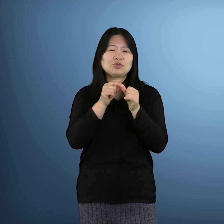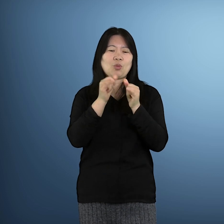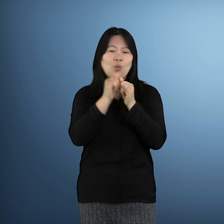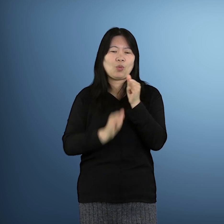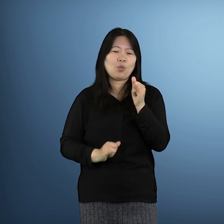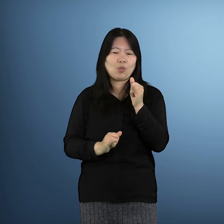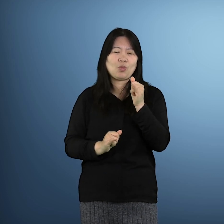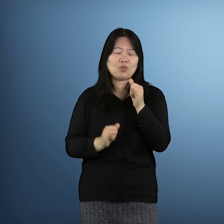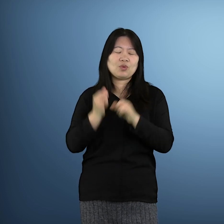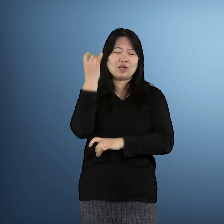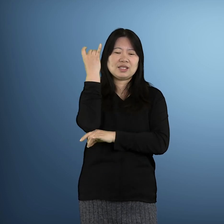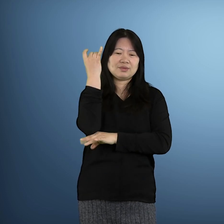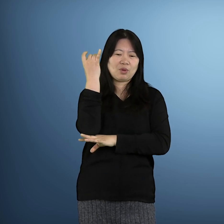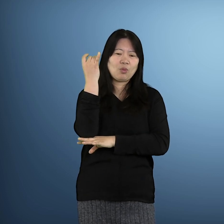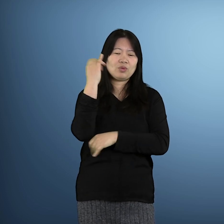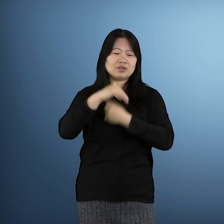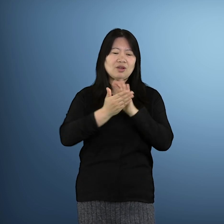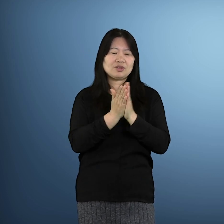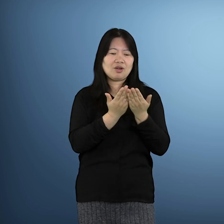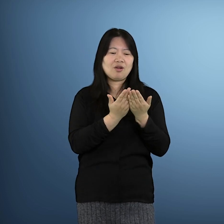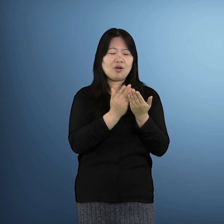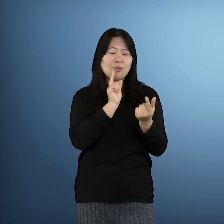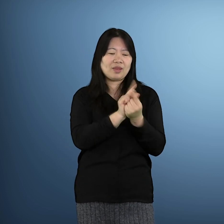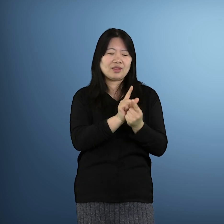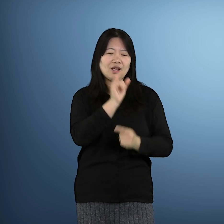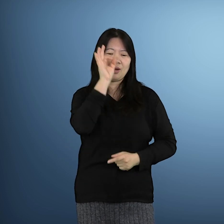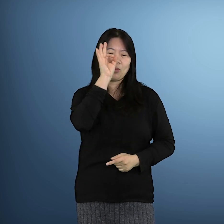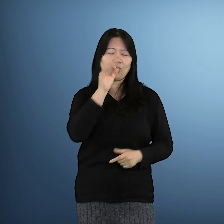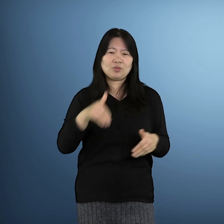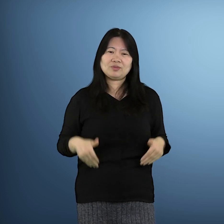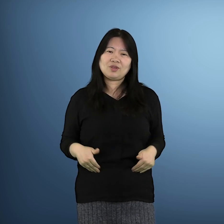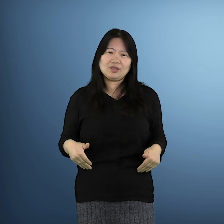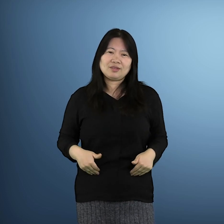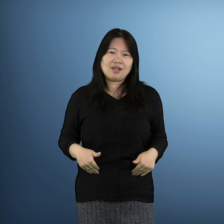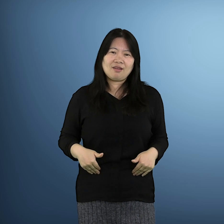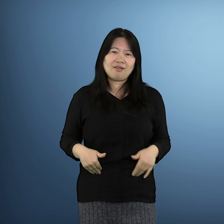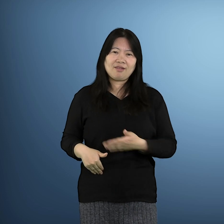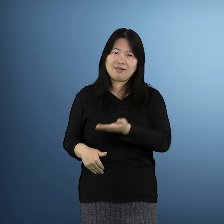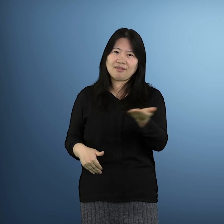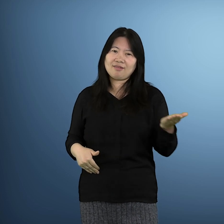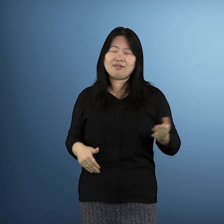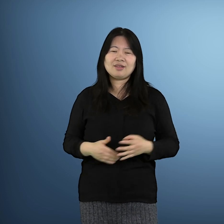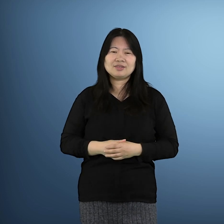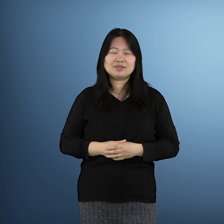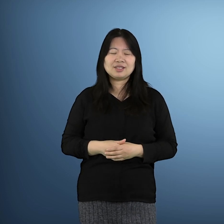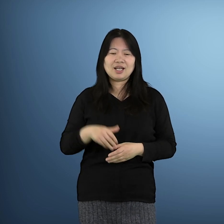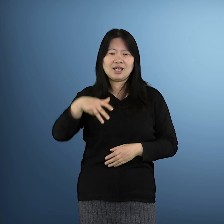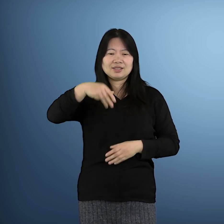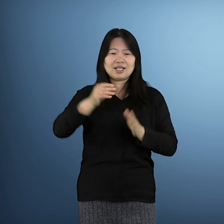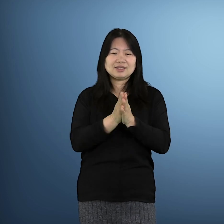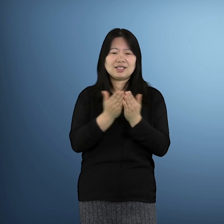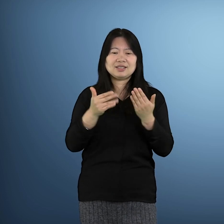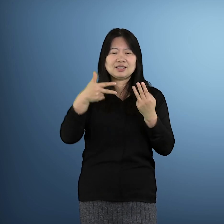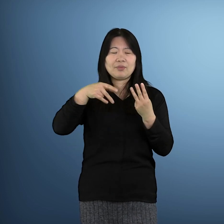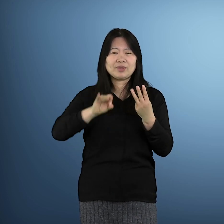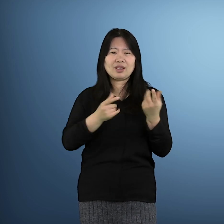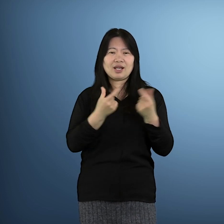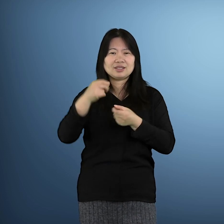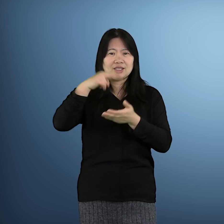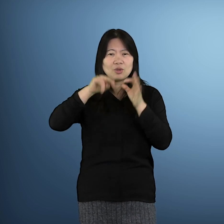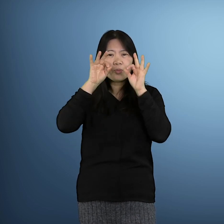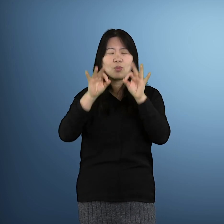좀 성경에서 만나볼 필요가 있습니다. 여러분 창세기 3장을 한번 같이